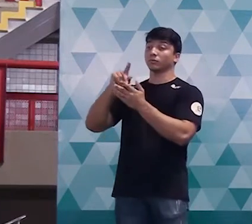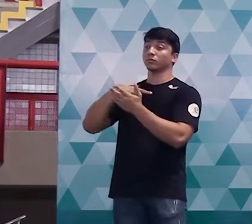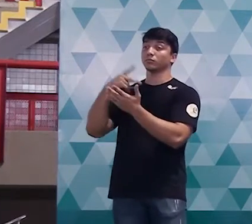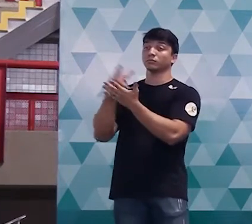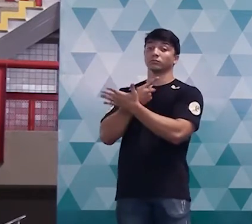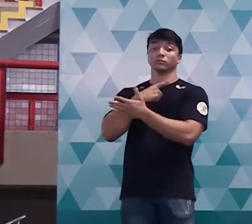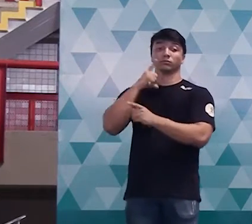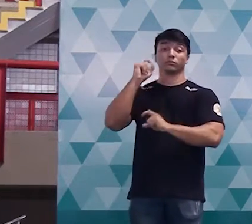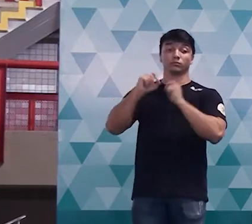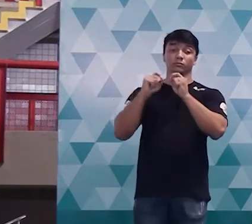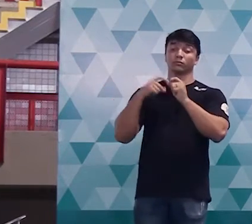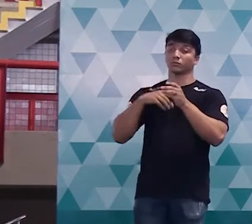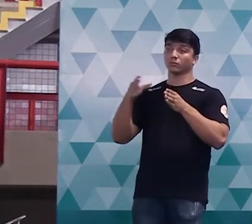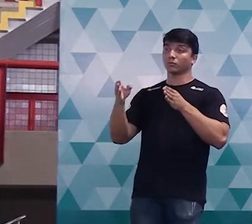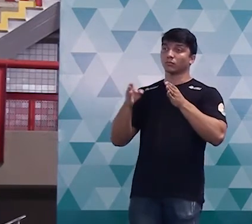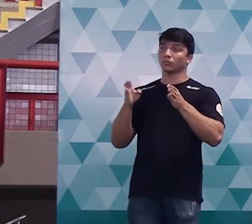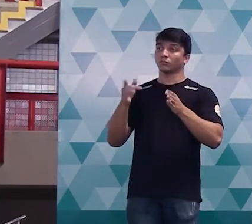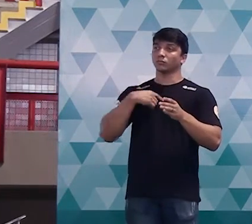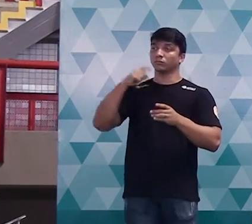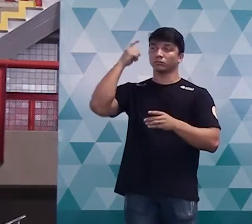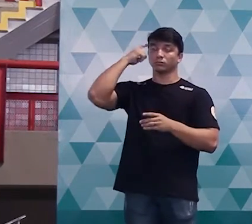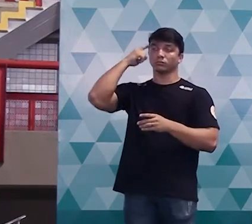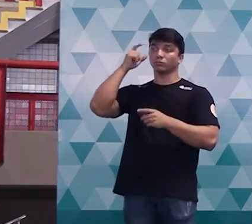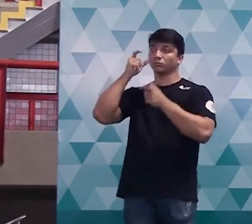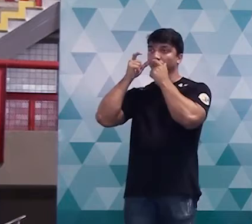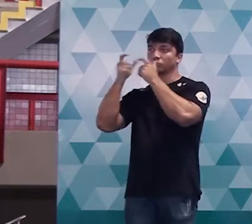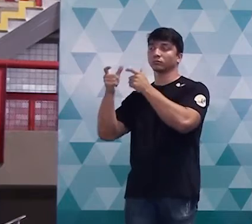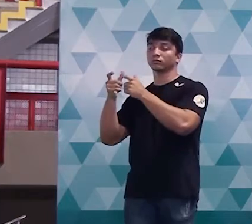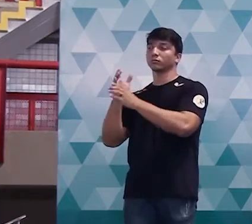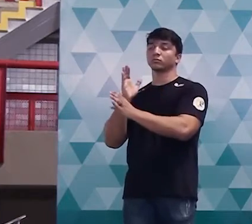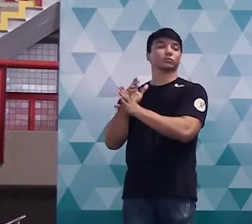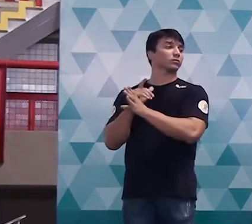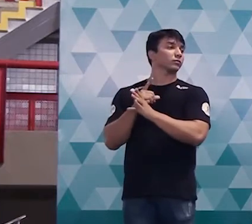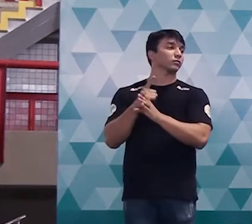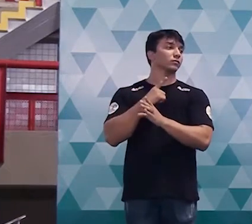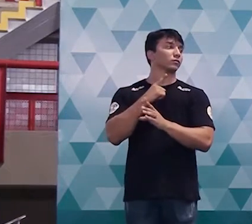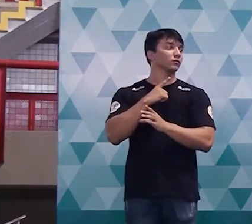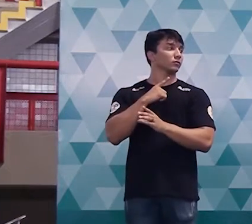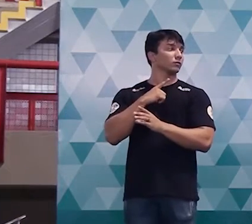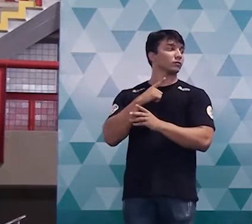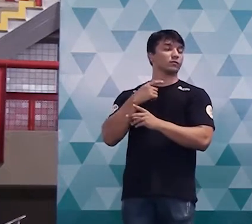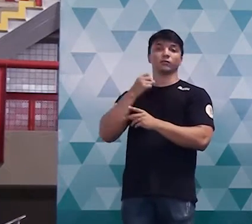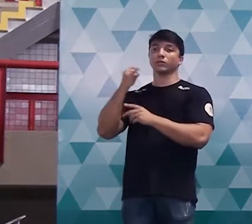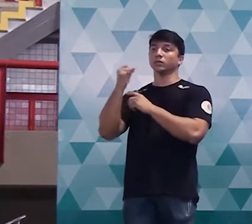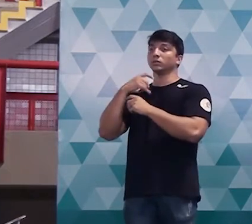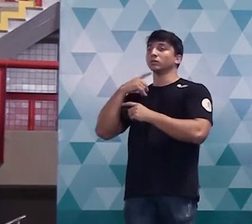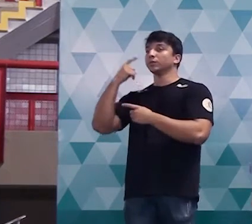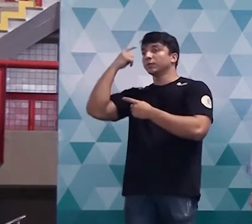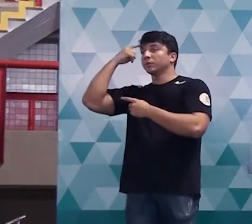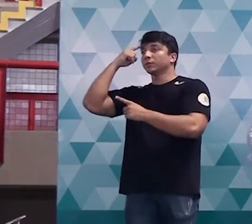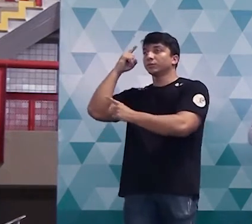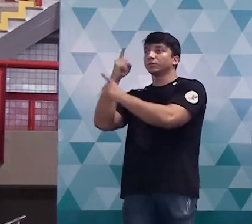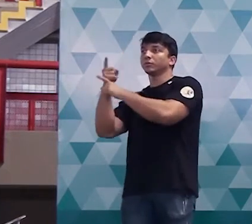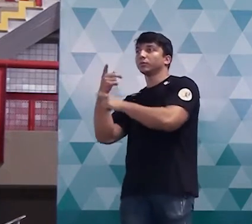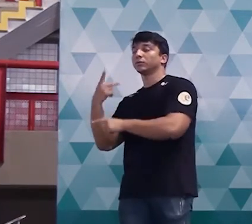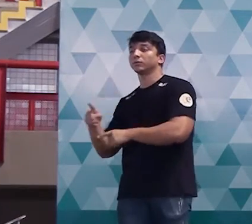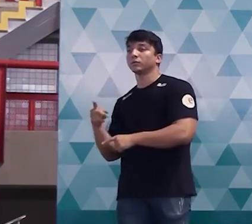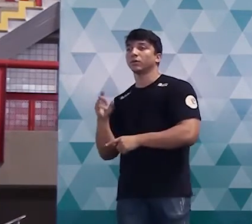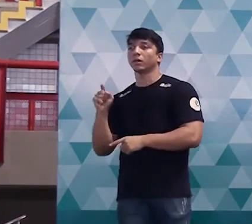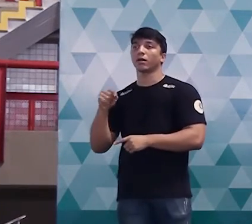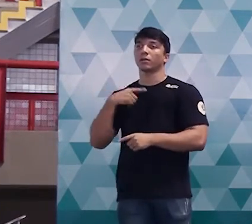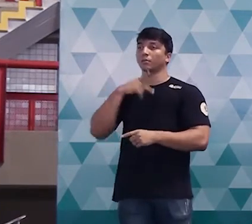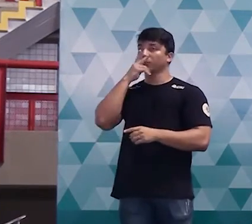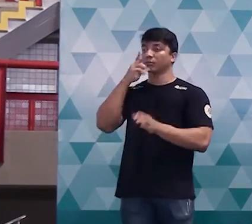vai observar, nós temos aqui uma questão interessante, polêmica, né, que é se foi por acaso que os portugueses chegaram aqui, que é o que a